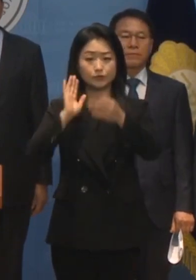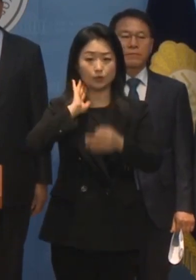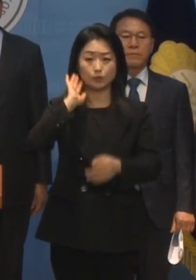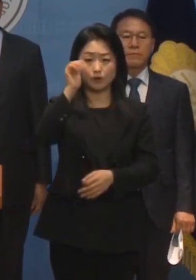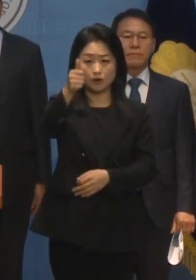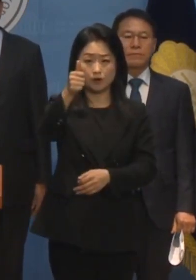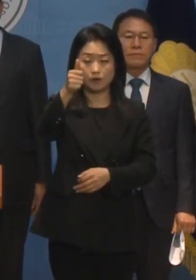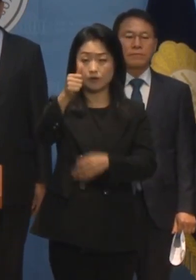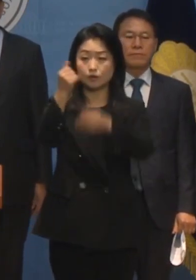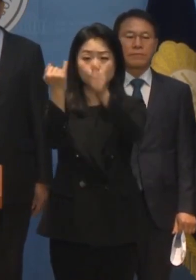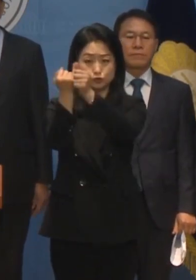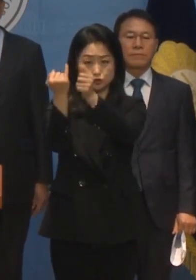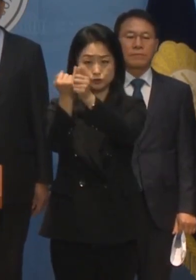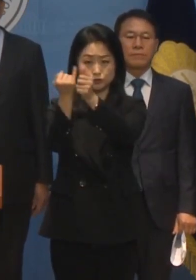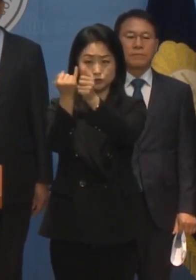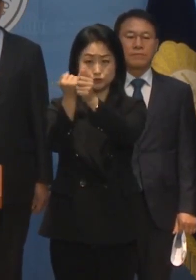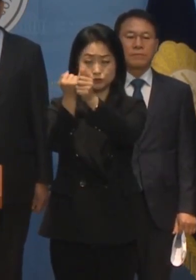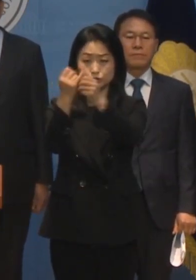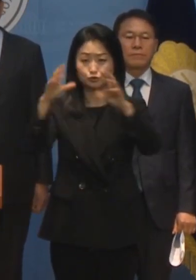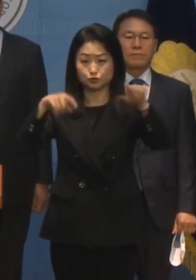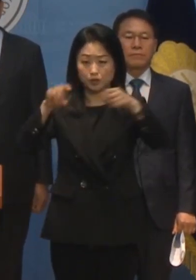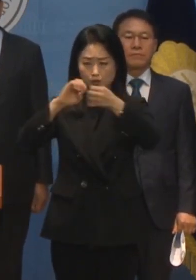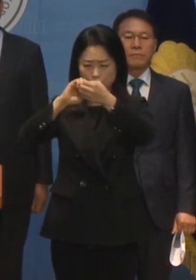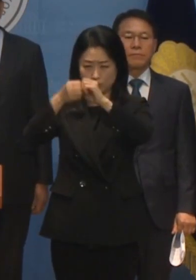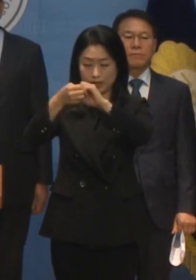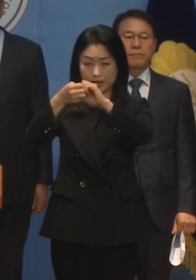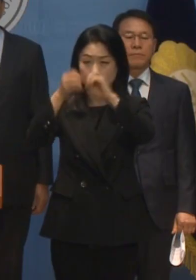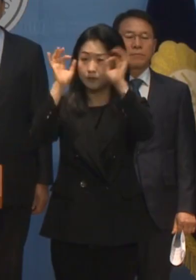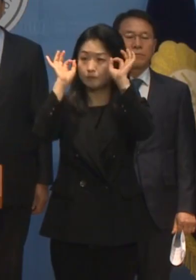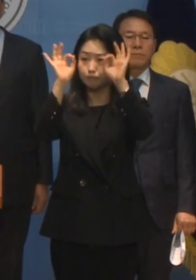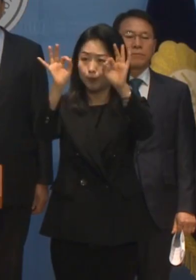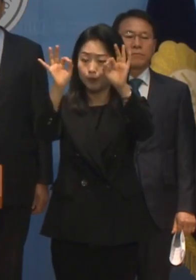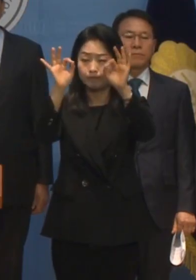윤석열, 김건희 국정농단을